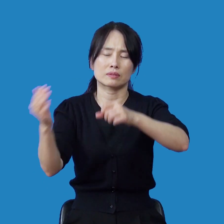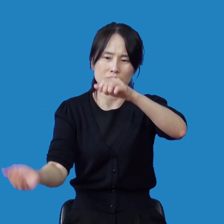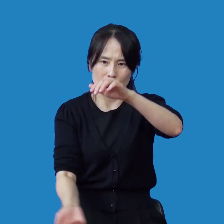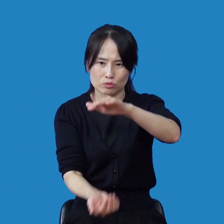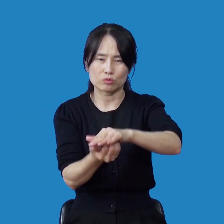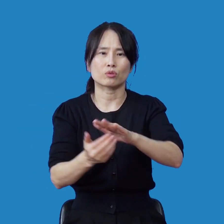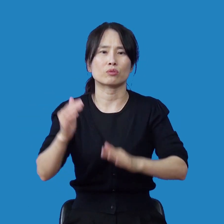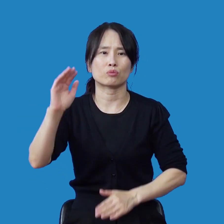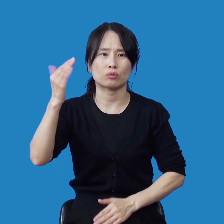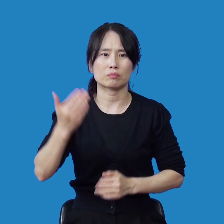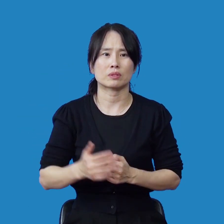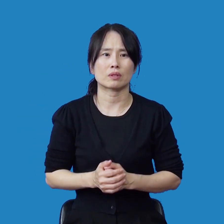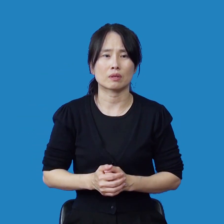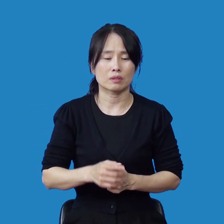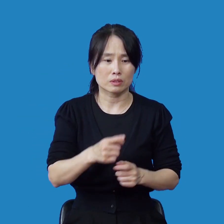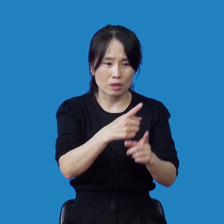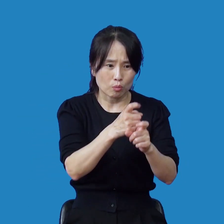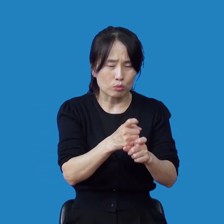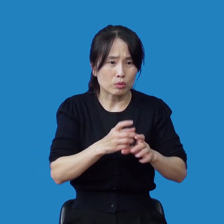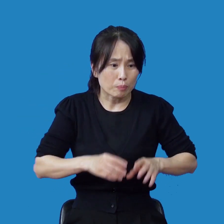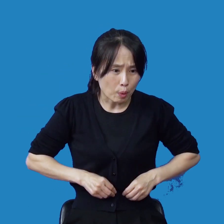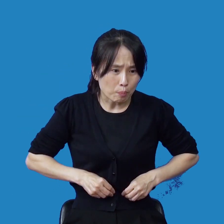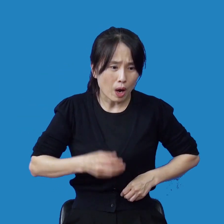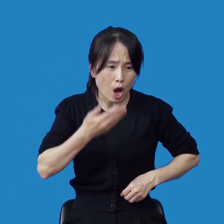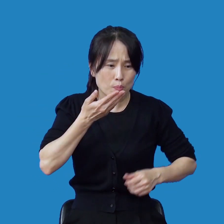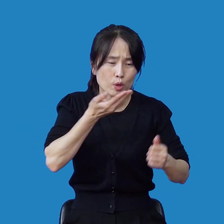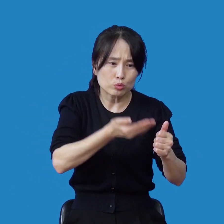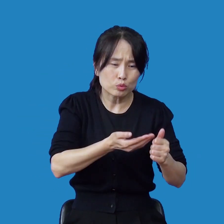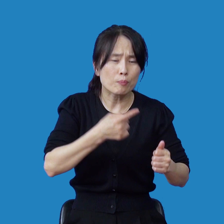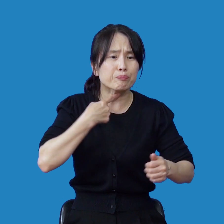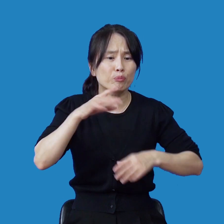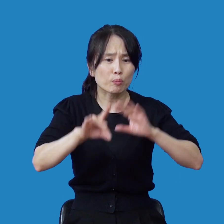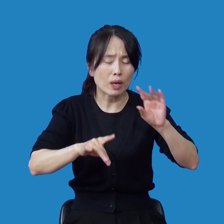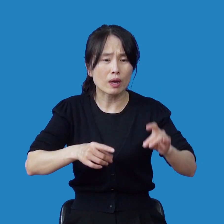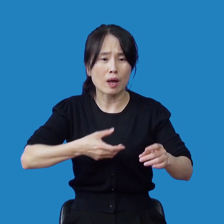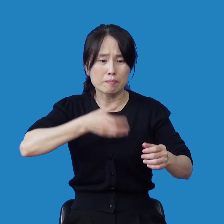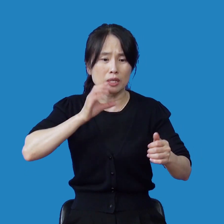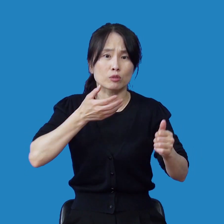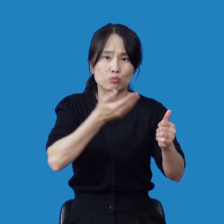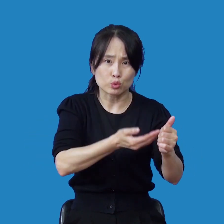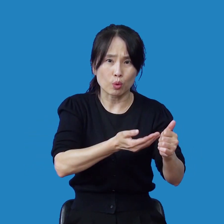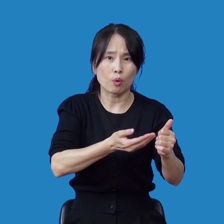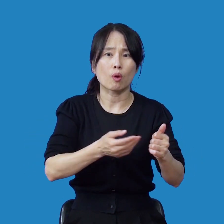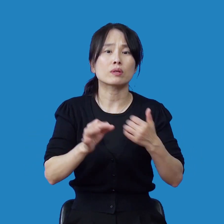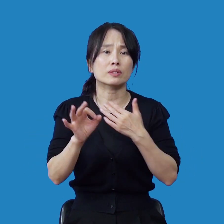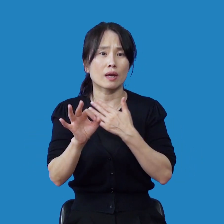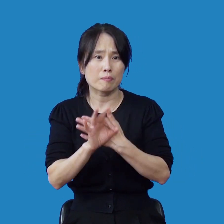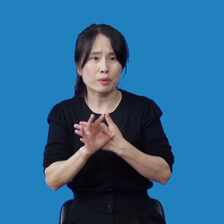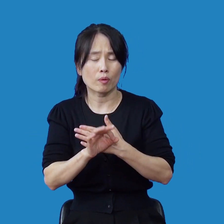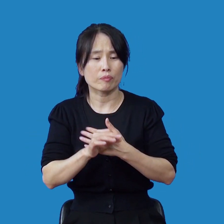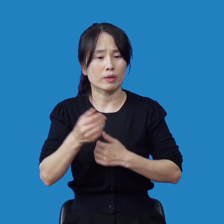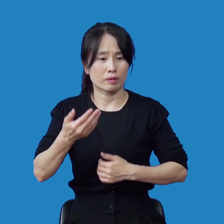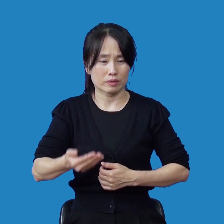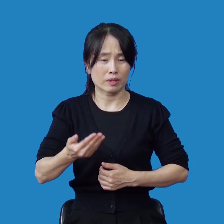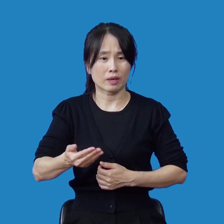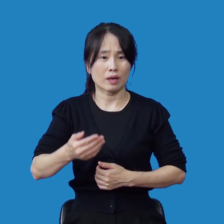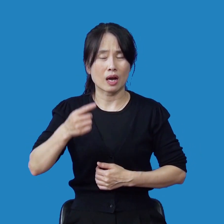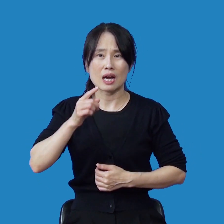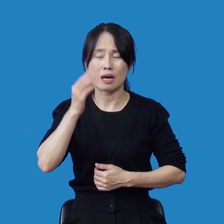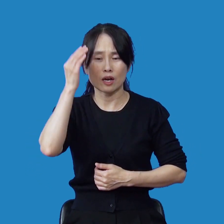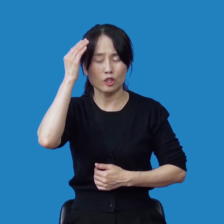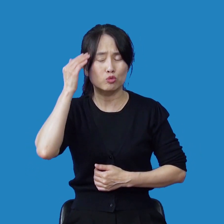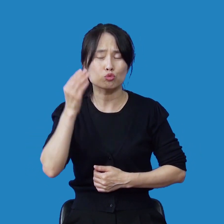20절에는 내 원수가 줄이거든 먹이고 목마르거든 마시게 하라. 그리함으로 내가 숯불을 그 머리에